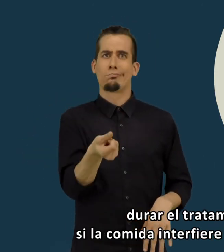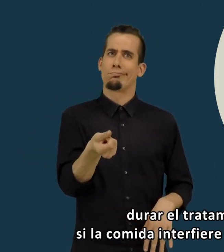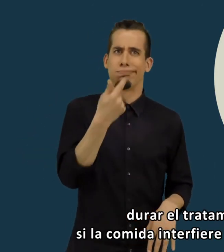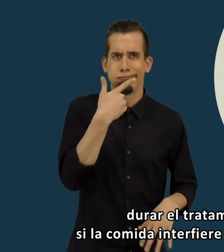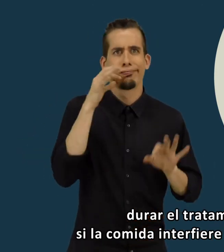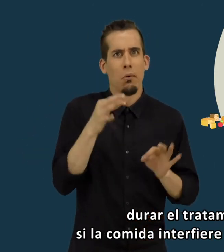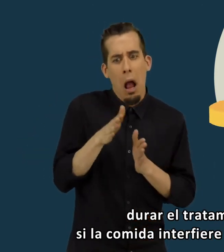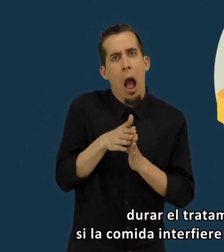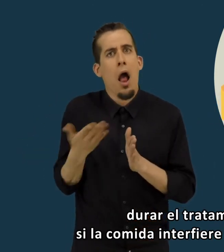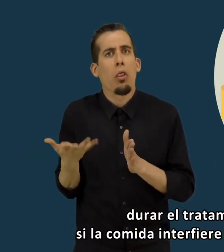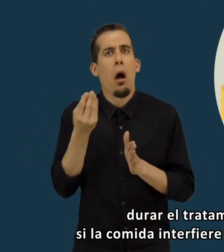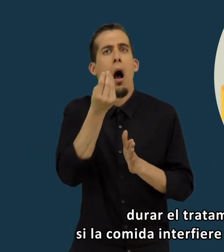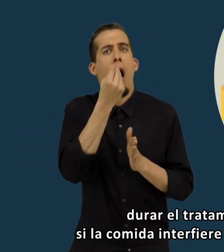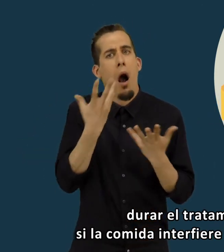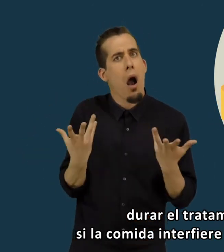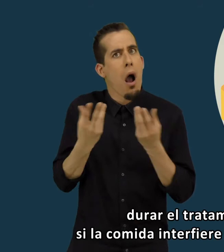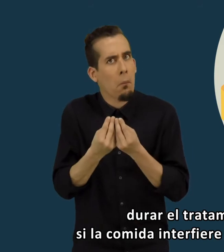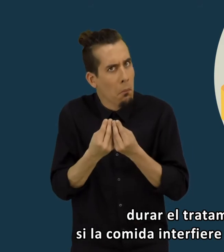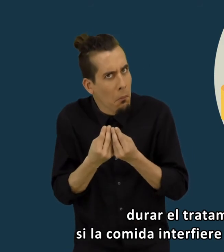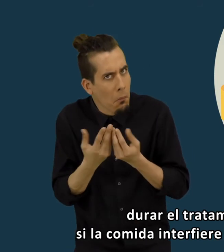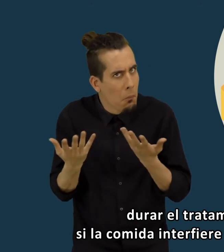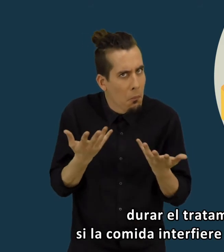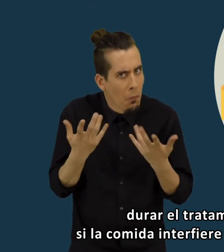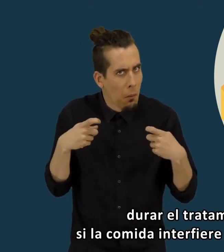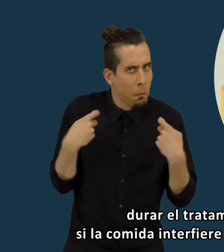Si la comida interfiere con su efecto.